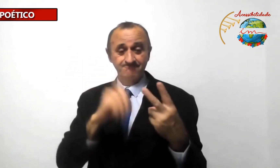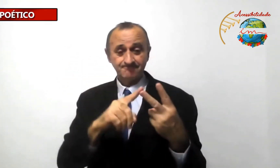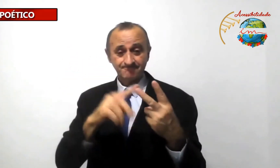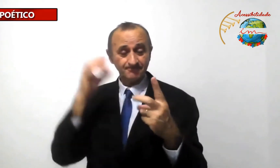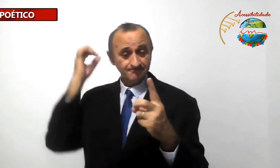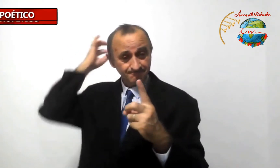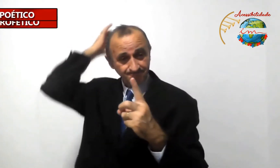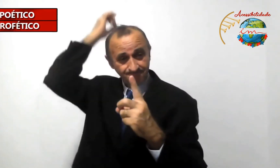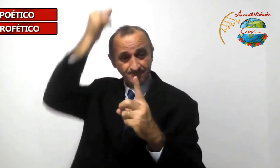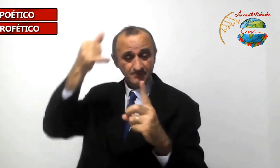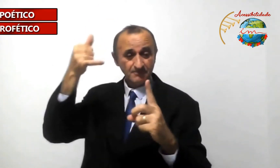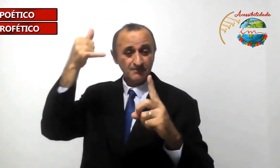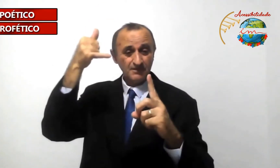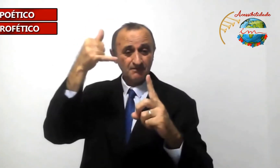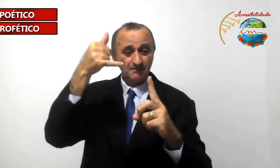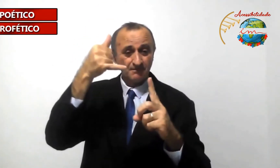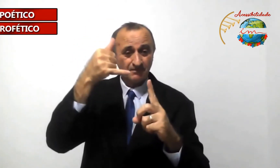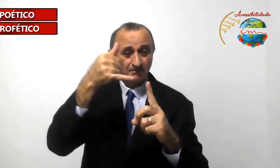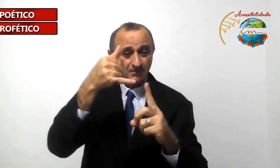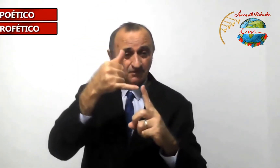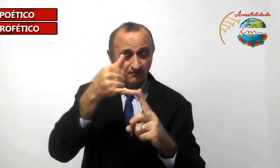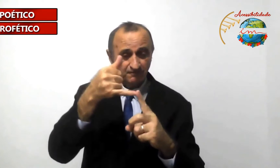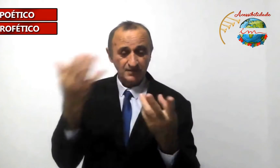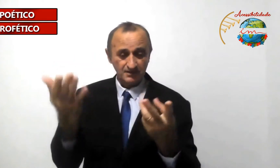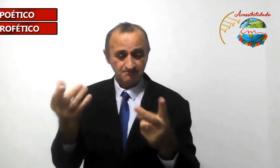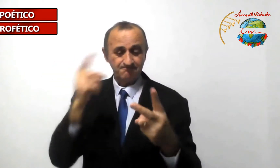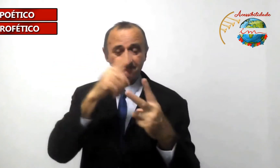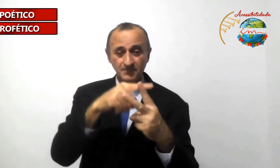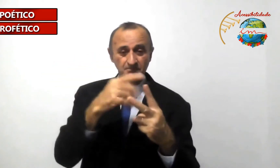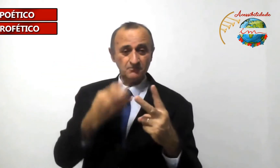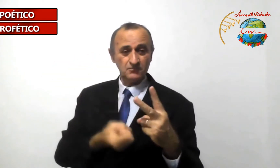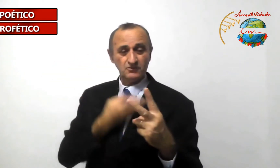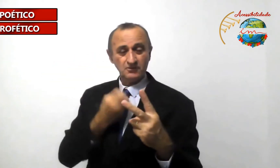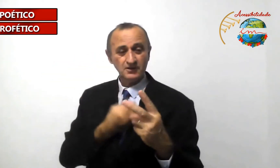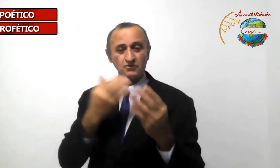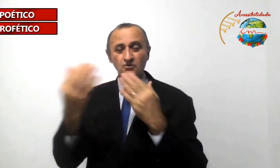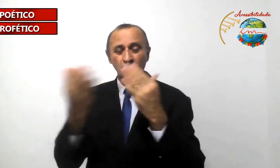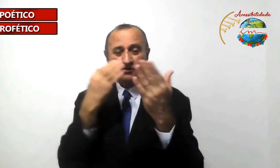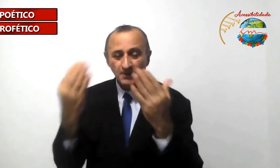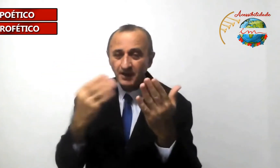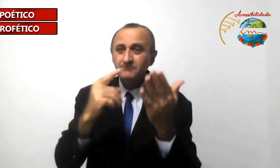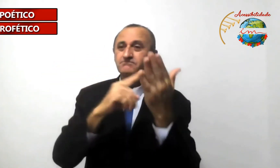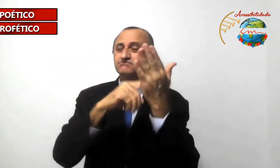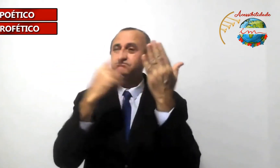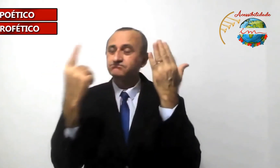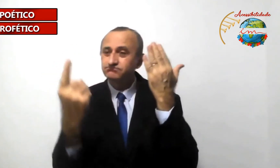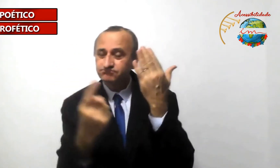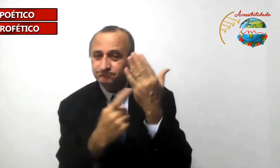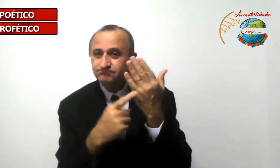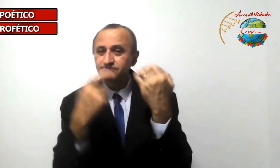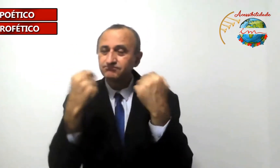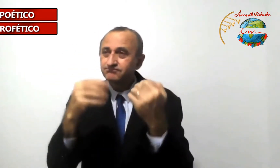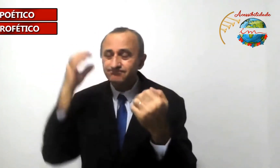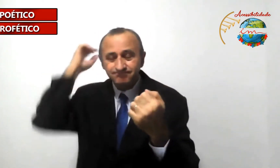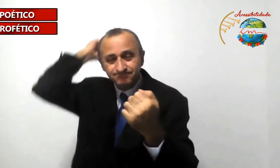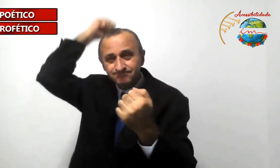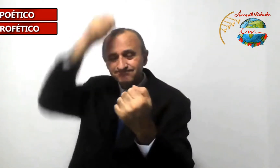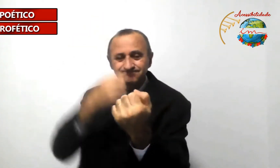poético e ele também é um livro profético. Então, poético, ele tem comparações,